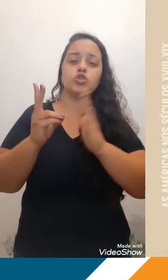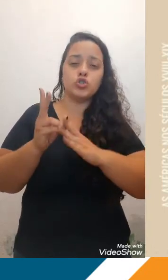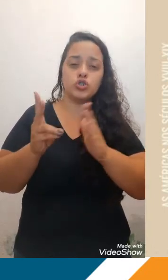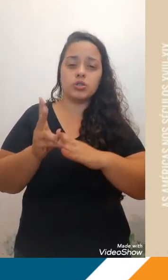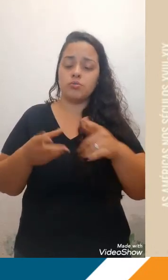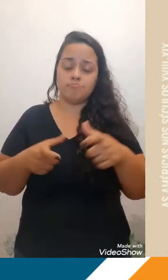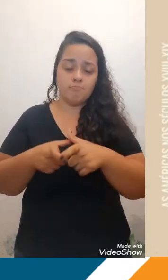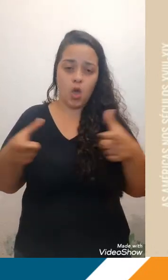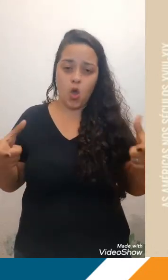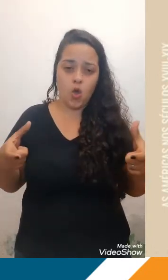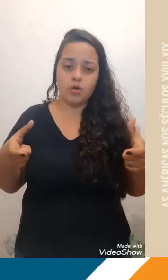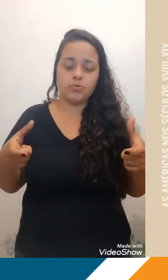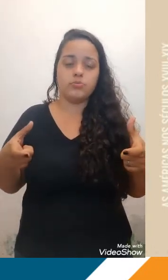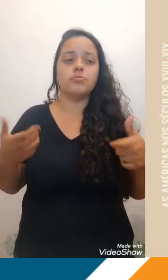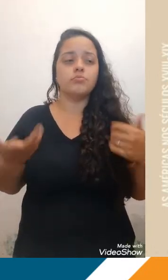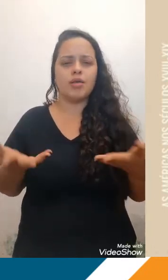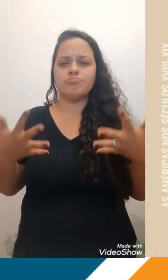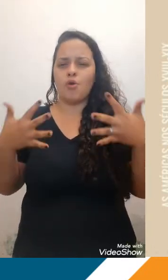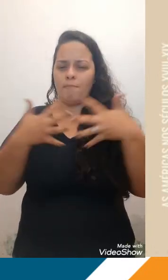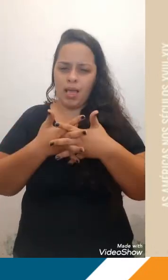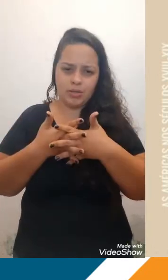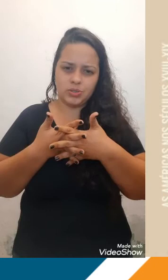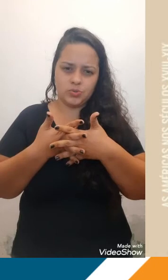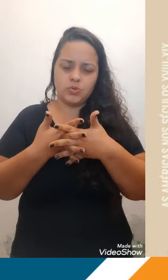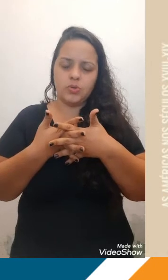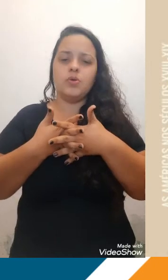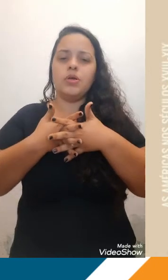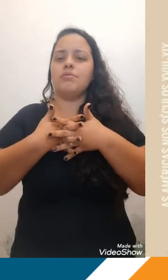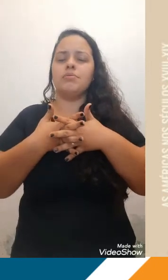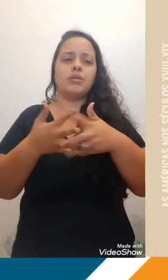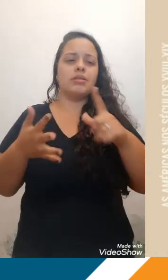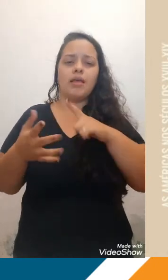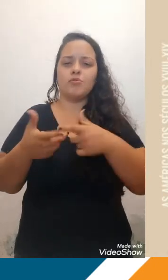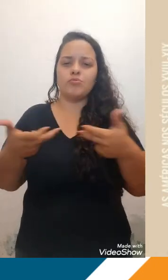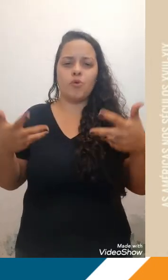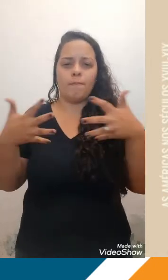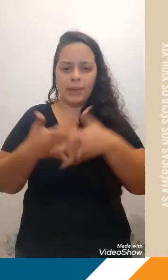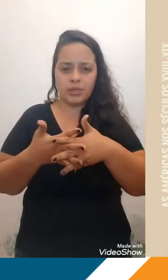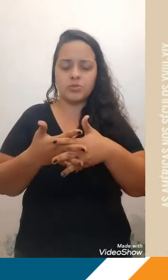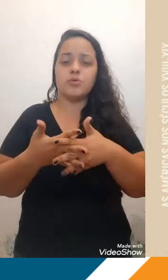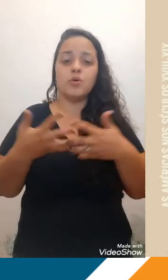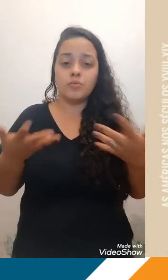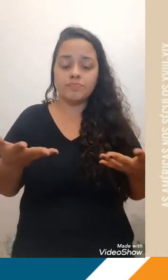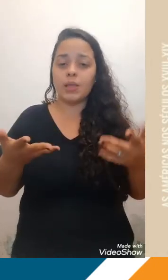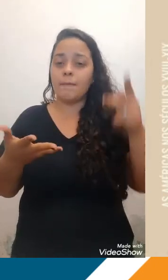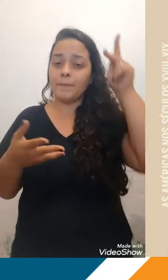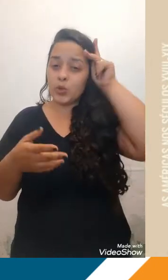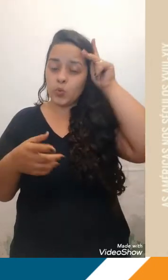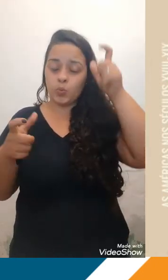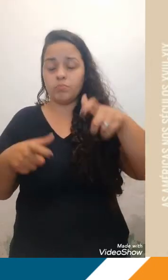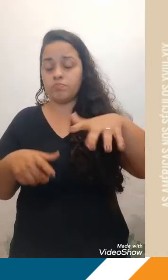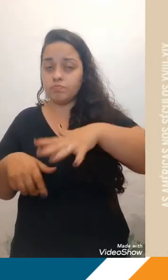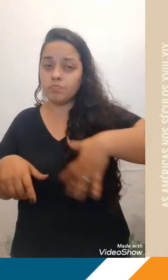indígena na região. Então era um território extremamente complexo, com demandas complexas e muitas caracterizações